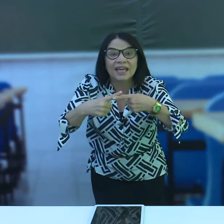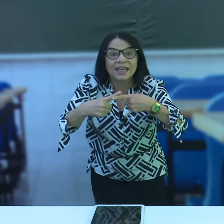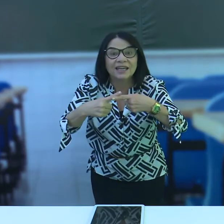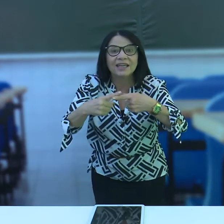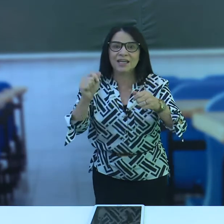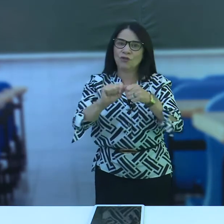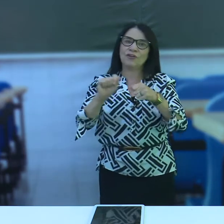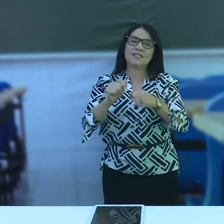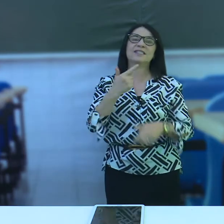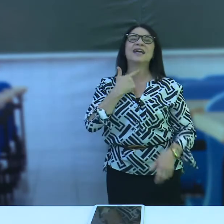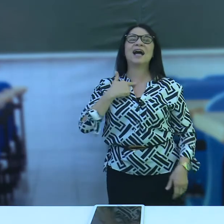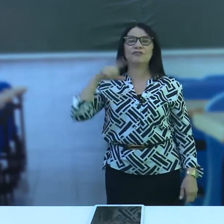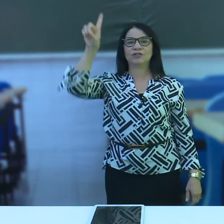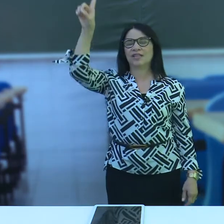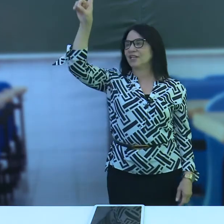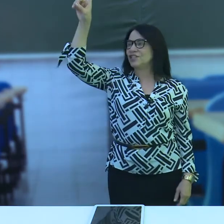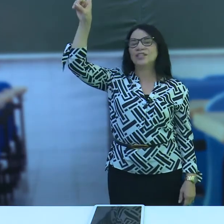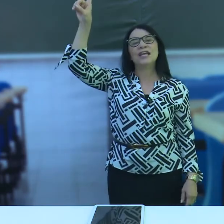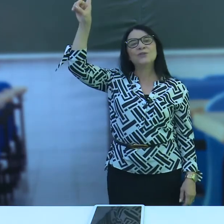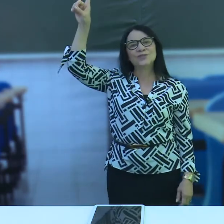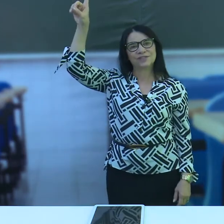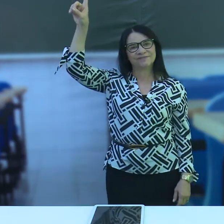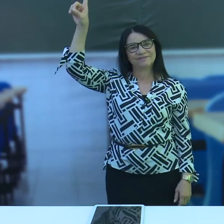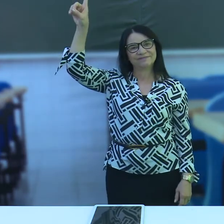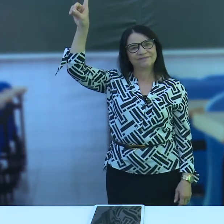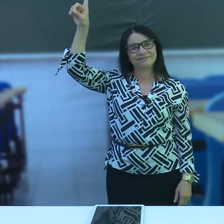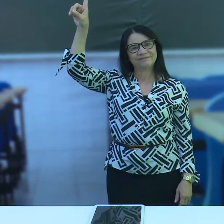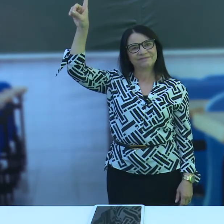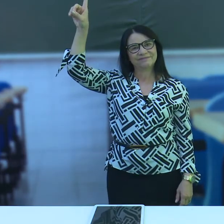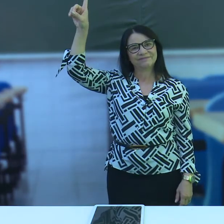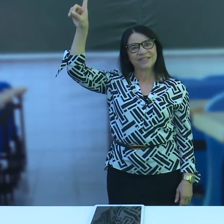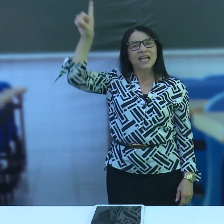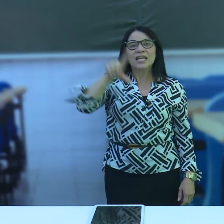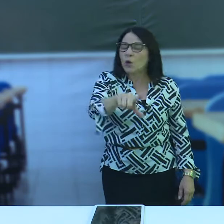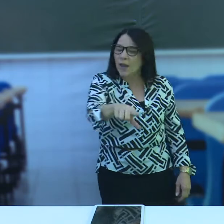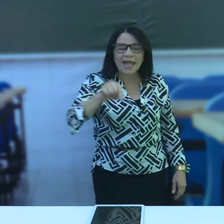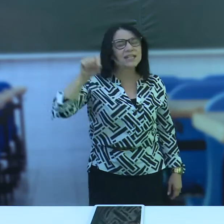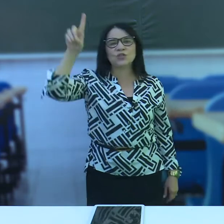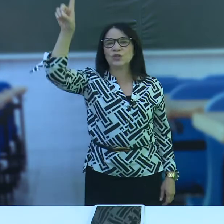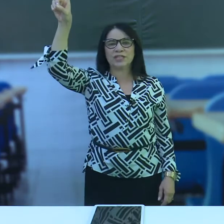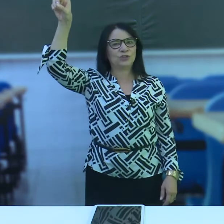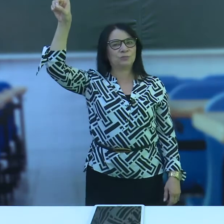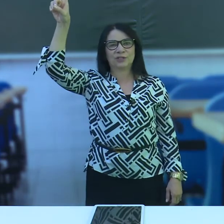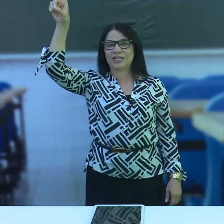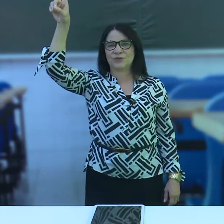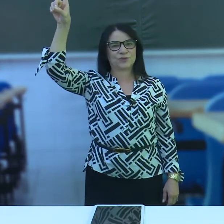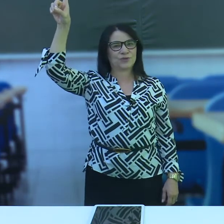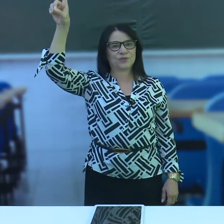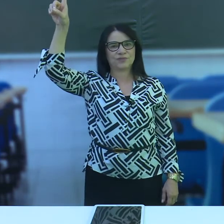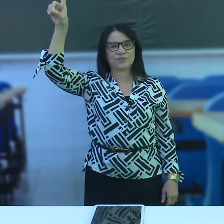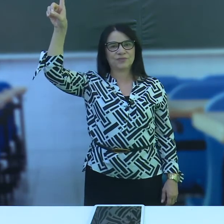Porque não fazia a vontade de Deus. Não era escolhido por Deus.